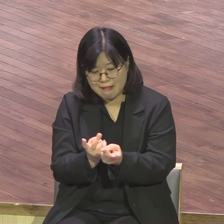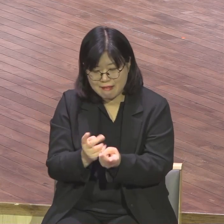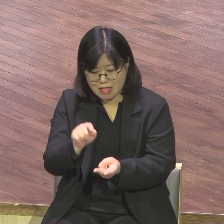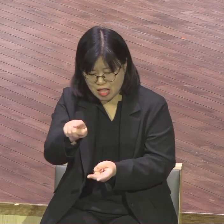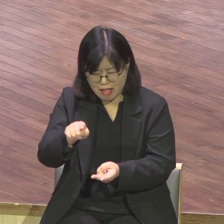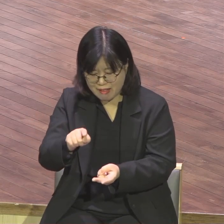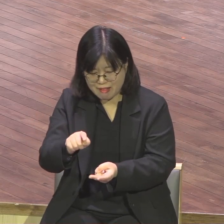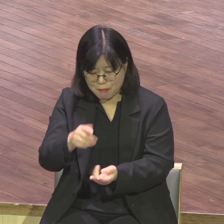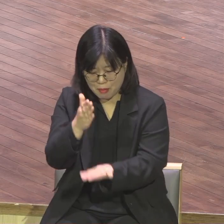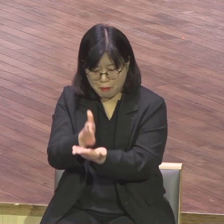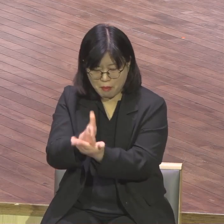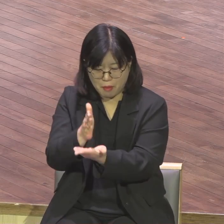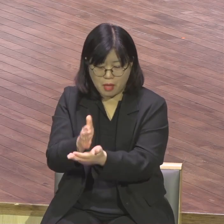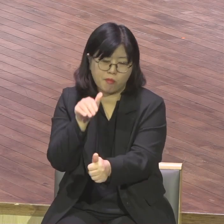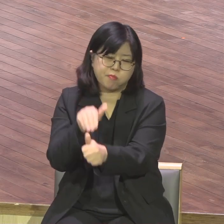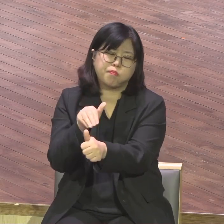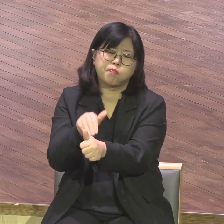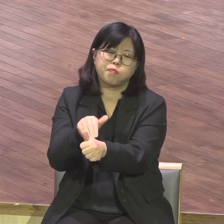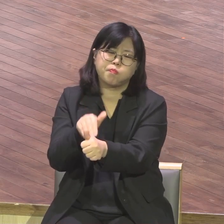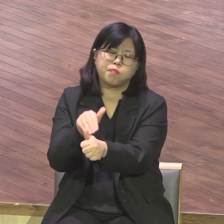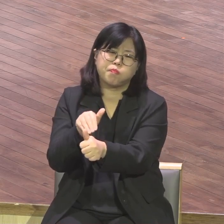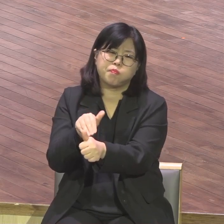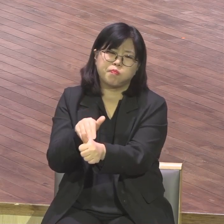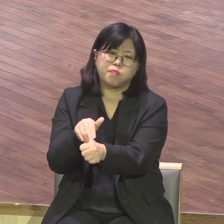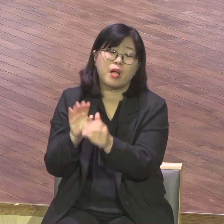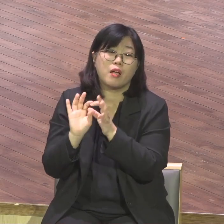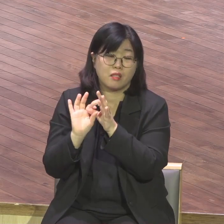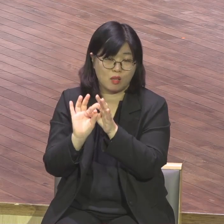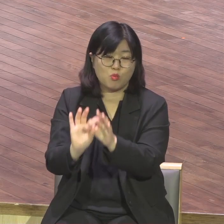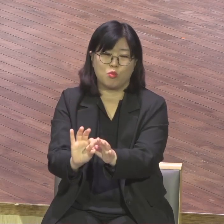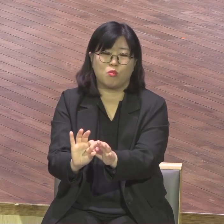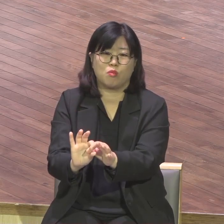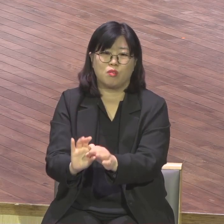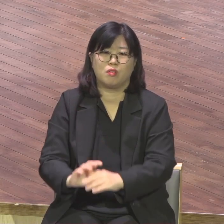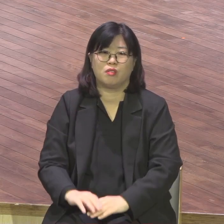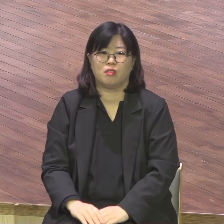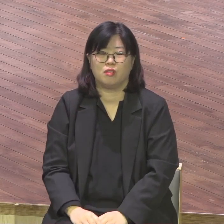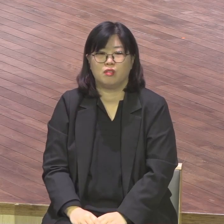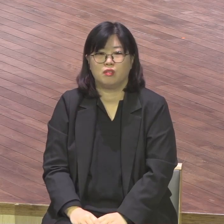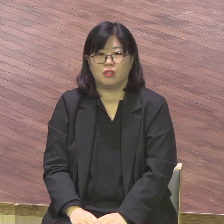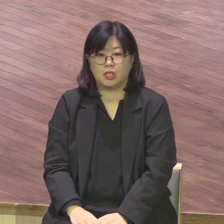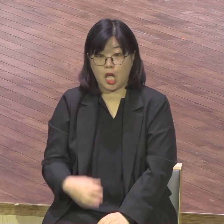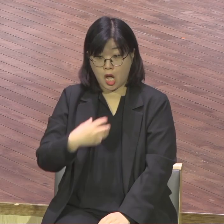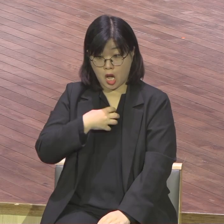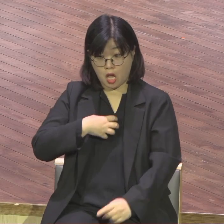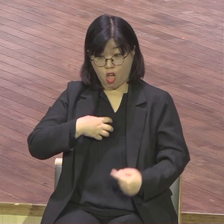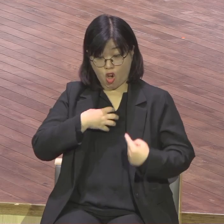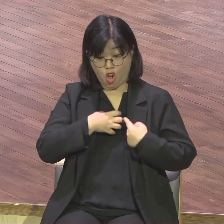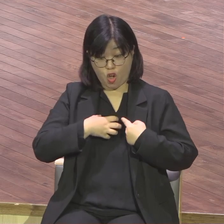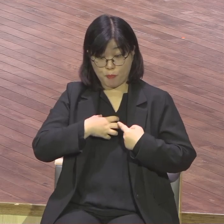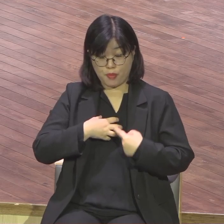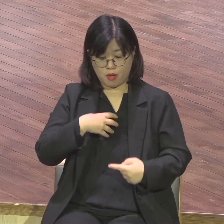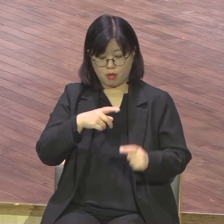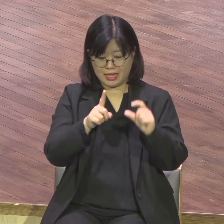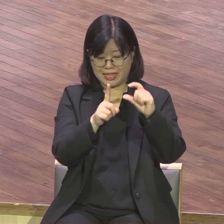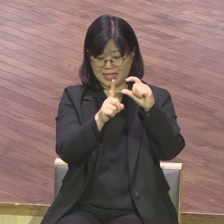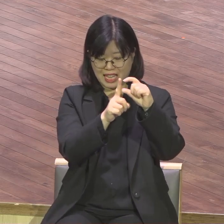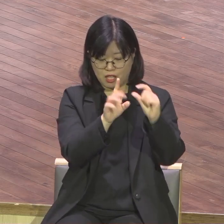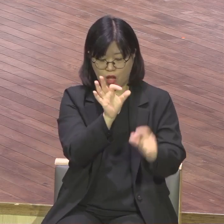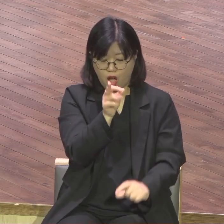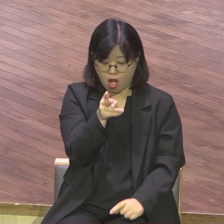안에서 주어진 기쁨을 누리지 못하도록. 사실 이 염려 단어를 보면요, 염려